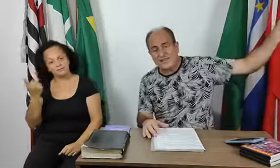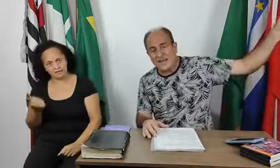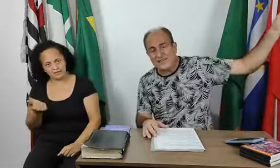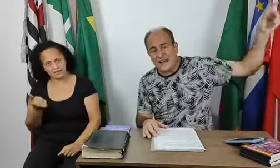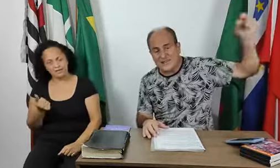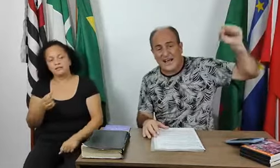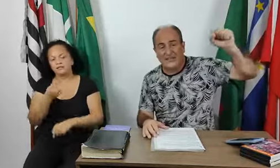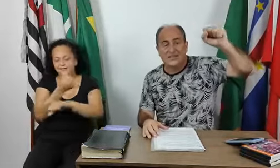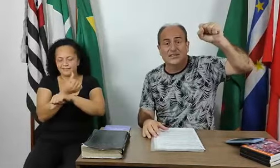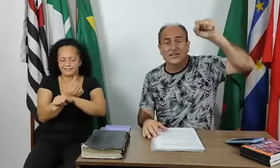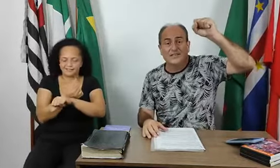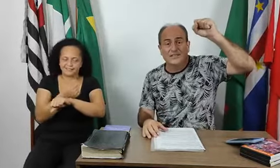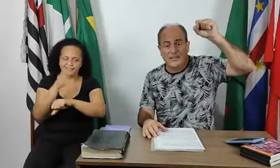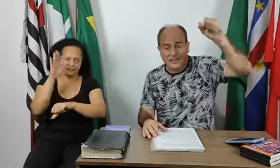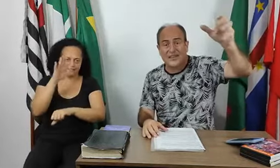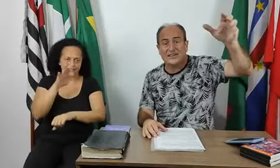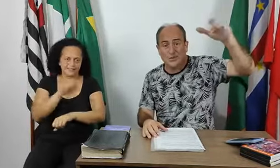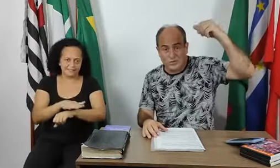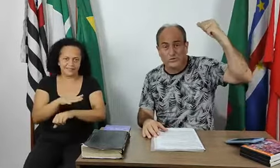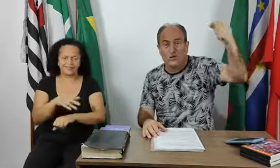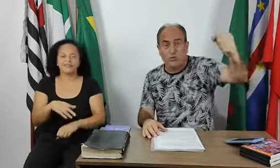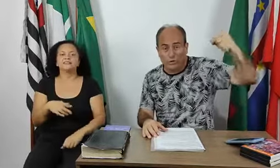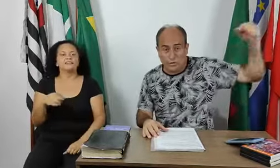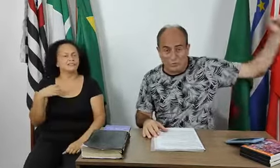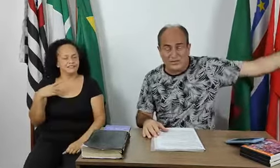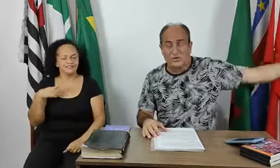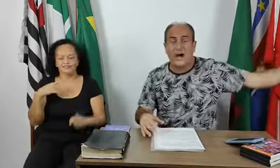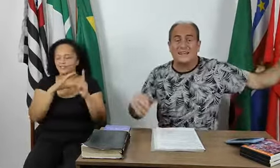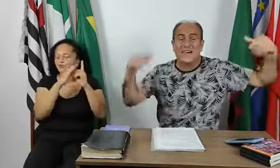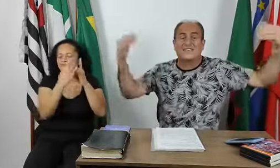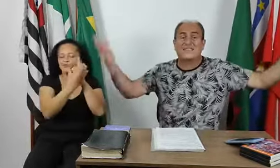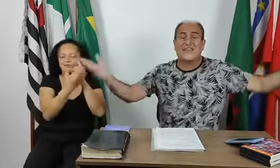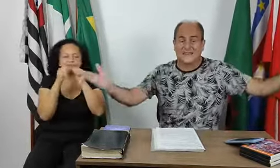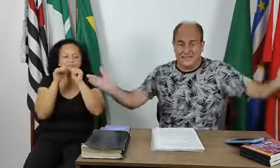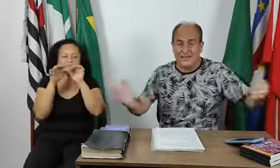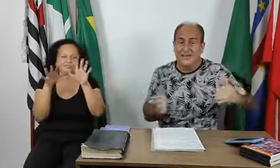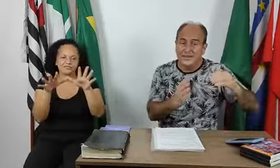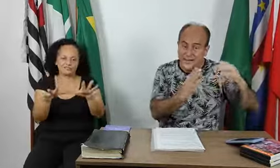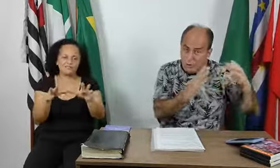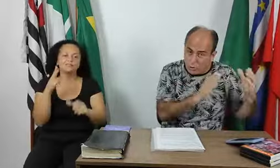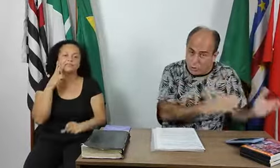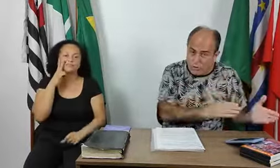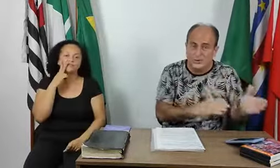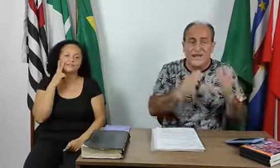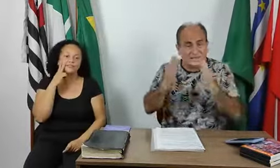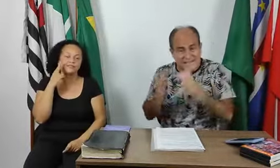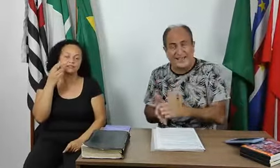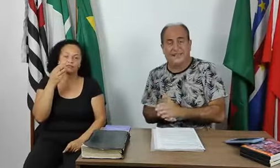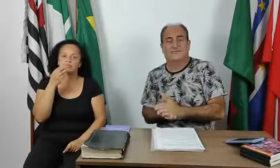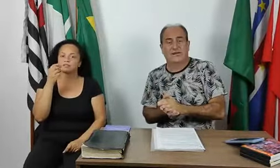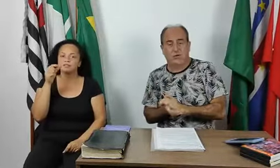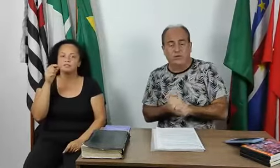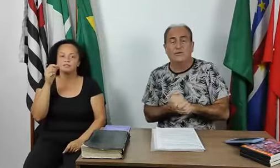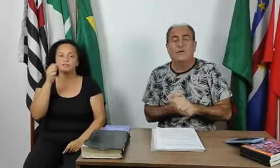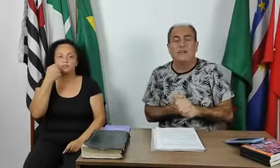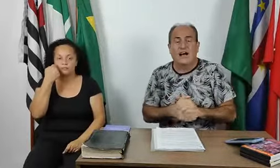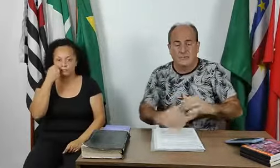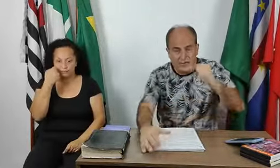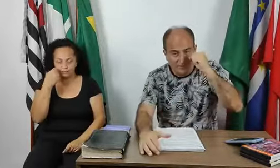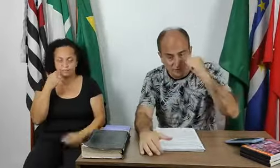às 6h, dia 13, nós vamos ter um culto abençoado e a ceia, né? É o culto e a ceia, tá